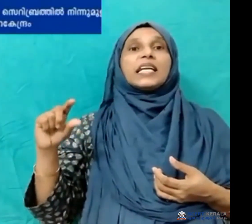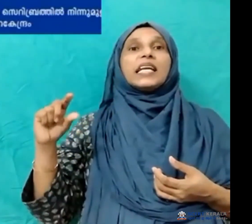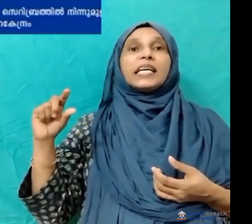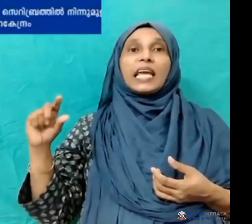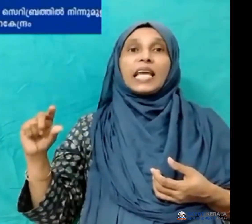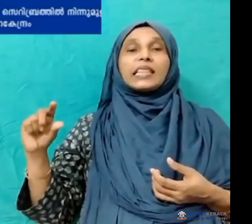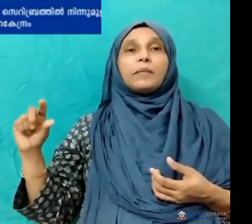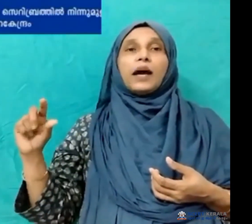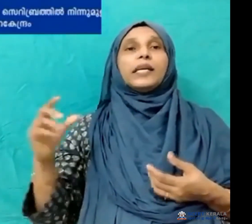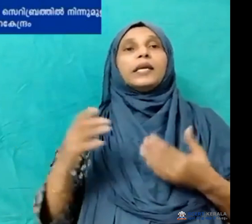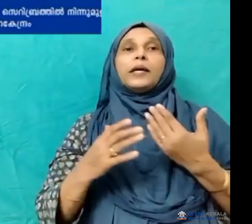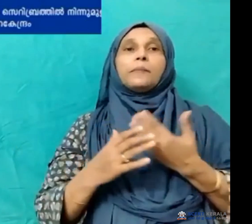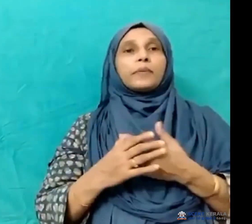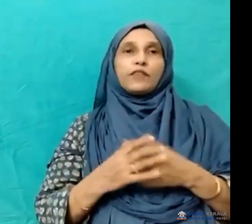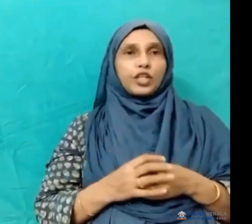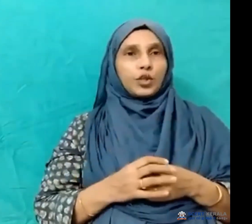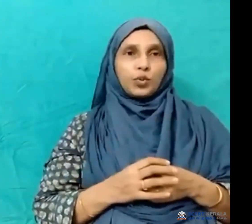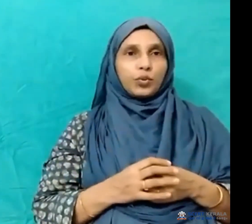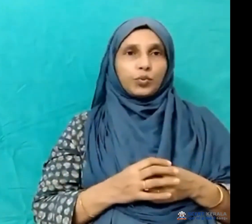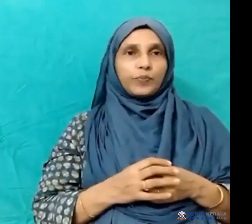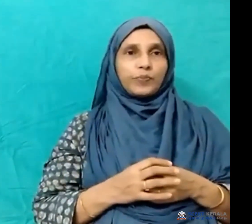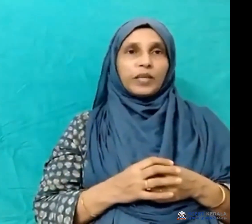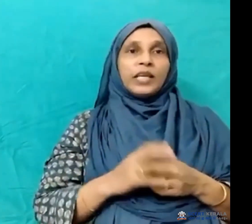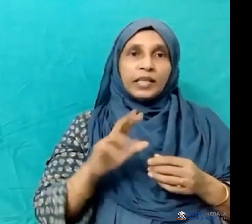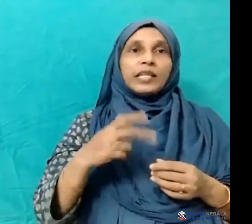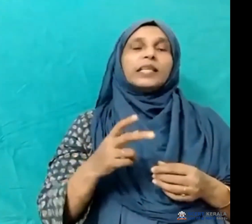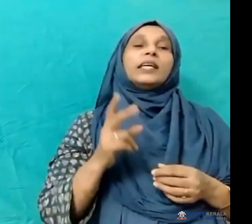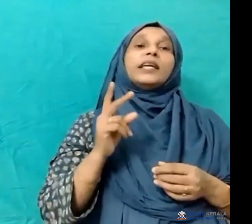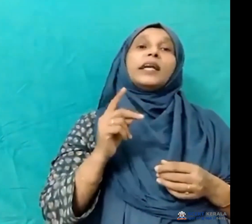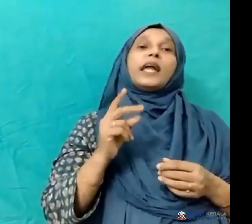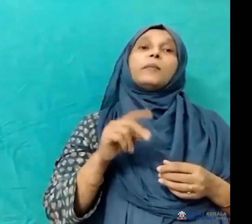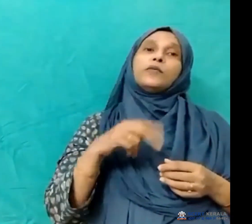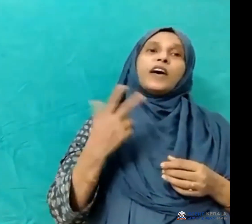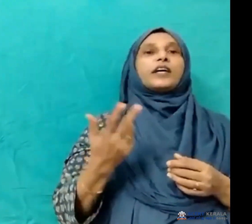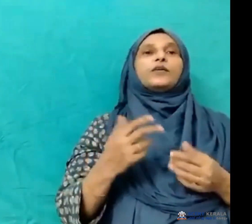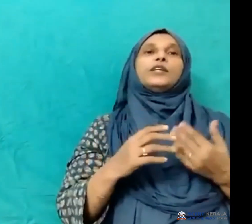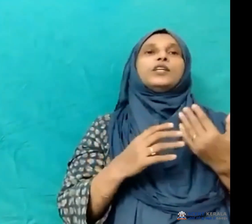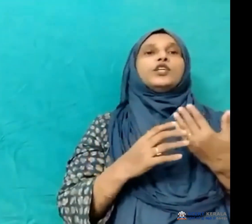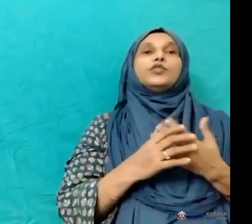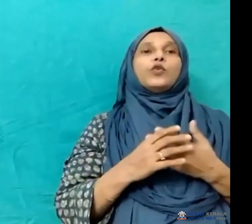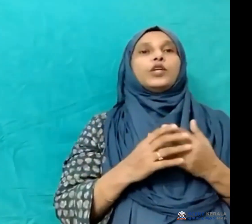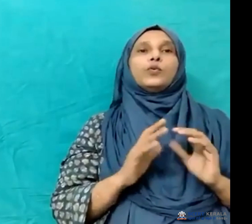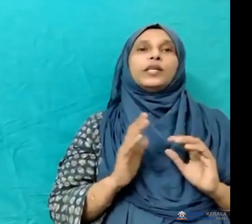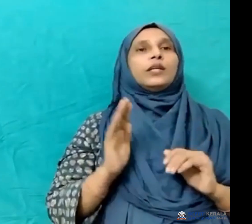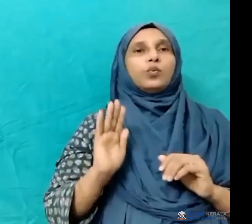പുനഃപ്രസരണ കേന്ദ്രമായി പ്രവർത്തിക്കുന്നു. ഇനി അതിന് രണ്ടാമത് വേറെ ഒരു ജോലി കൂടി